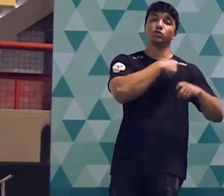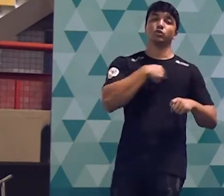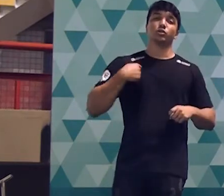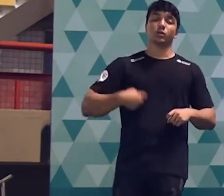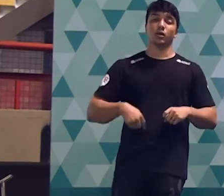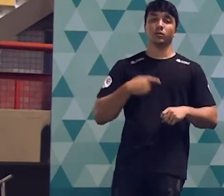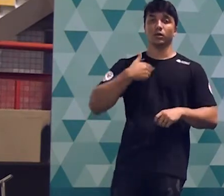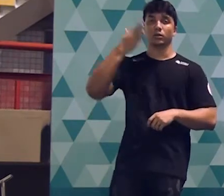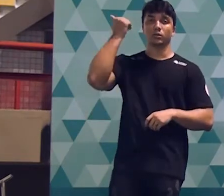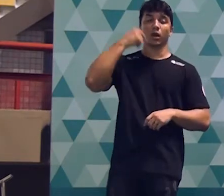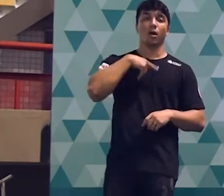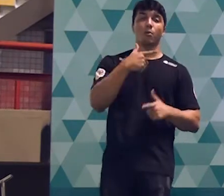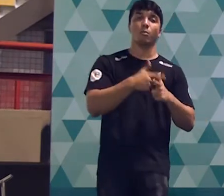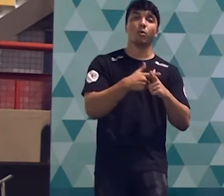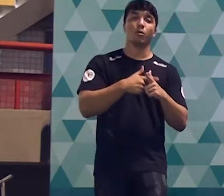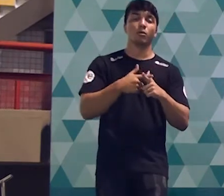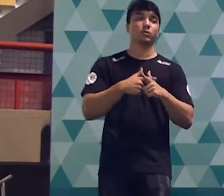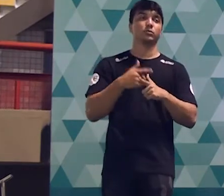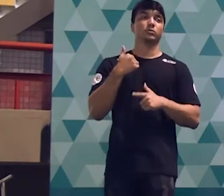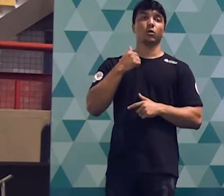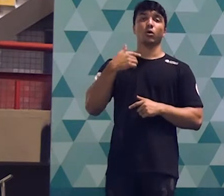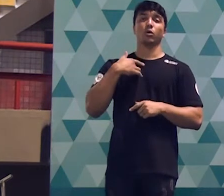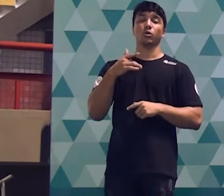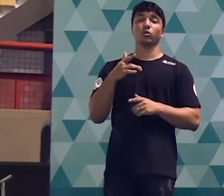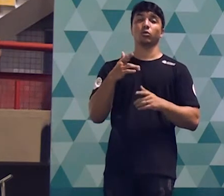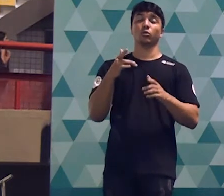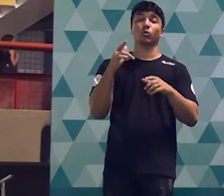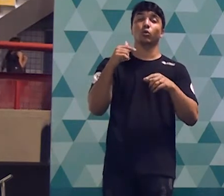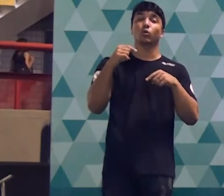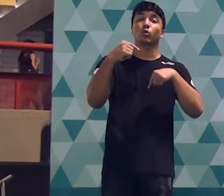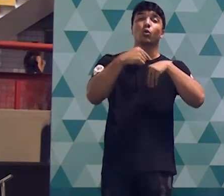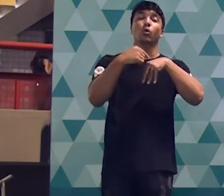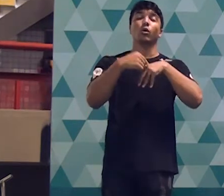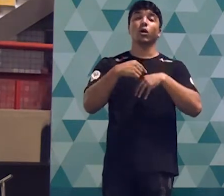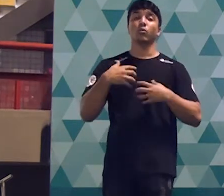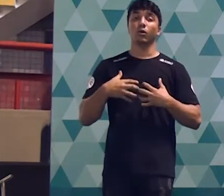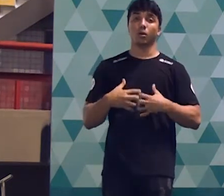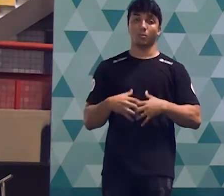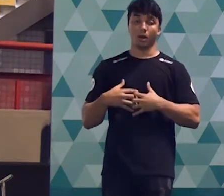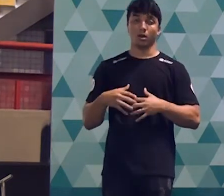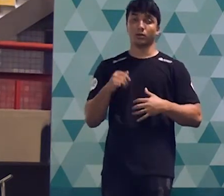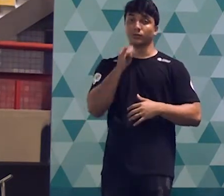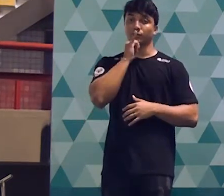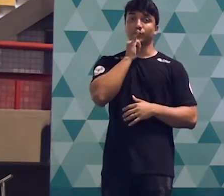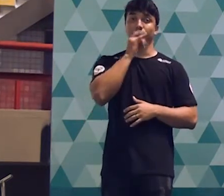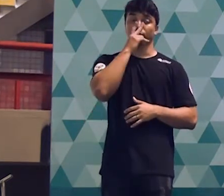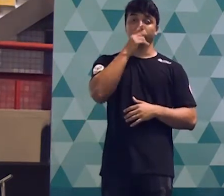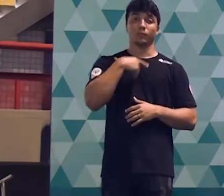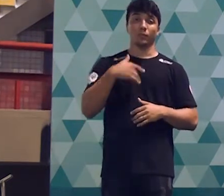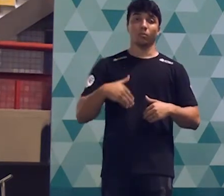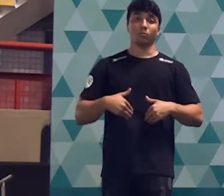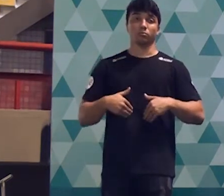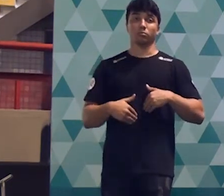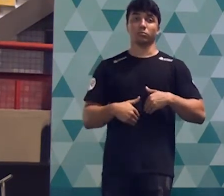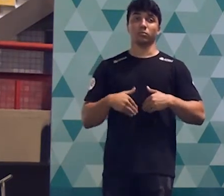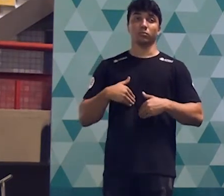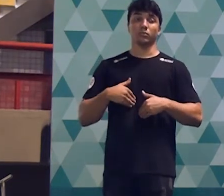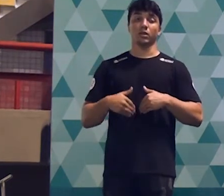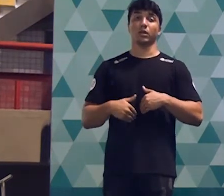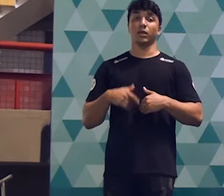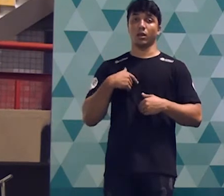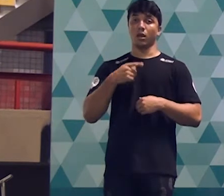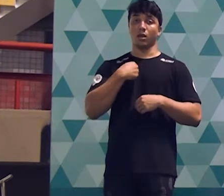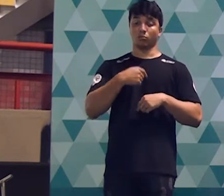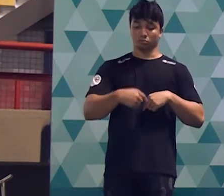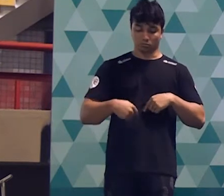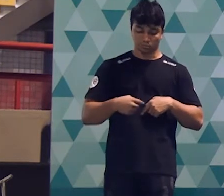algum problema, às vezes só em tocar na barriga. Vocês vão ver que se vocês pegarem na barriga de vocês, em cima do